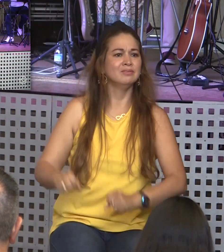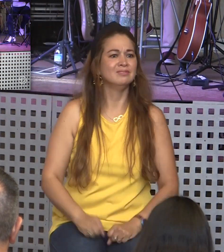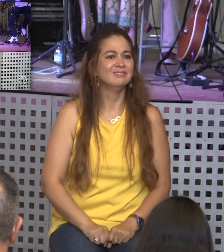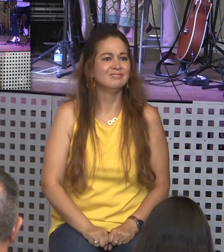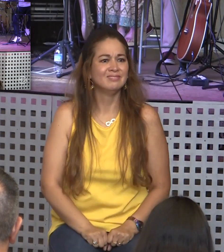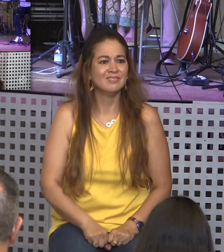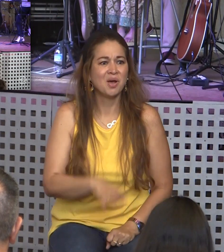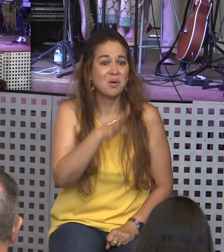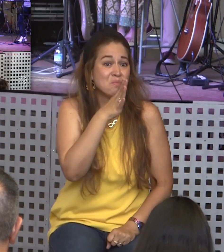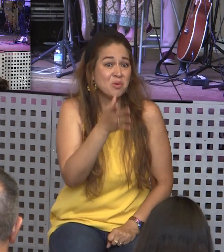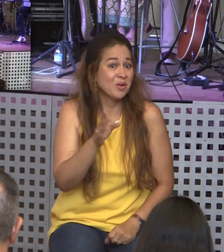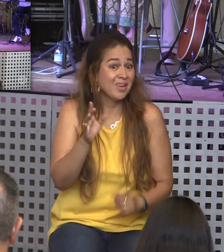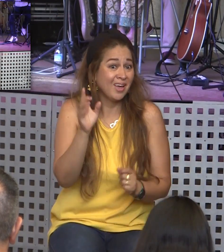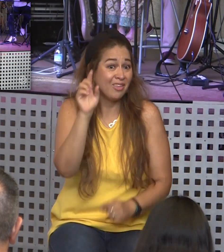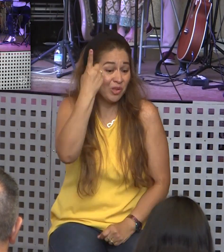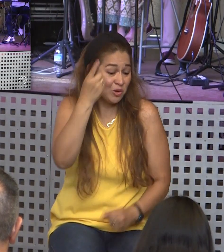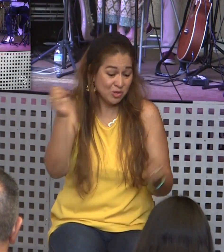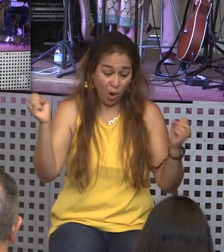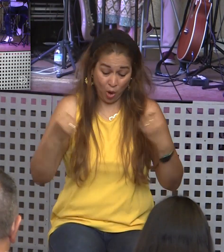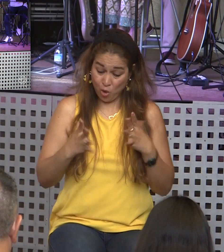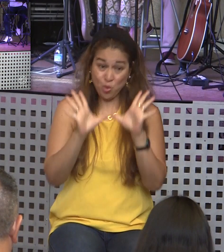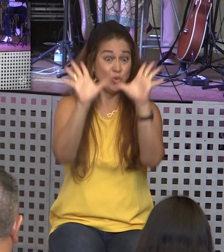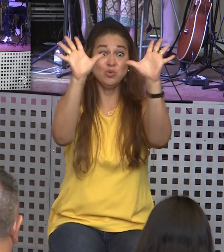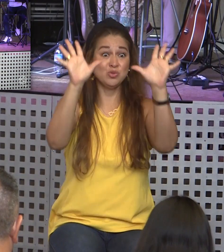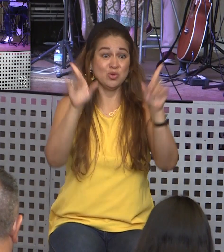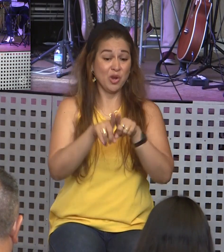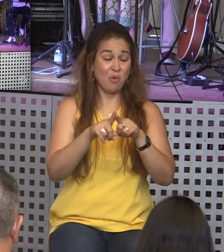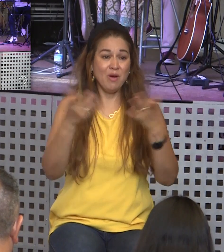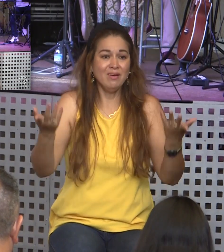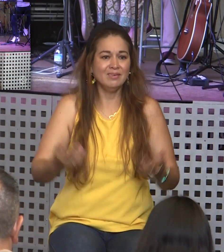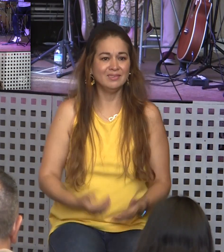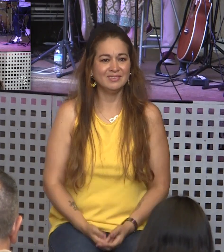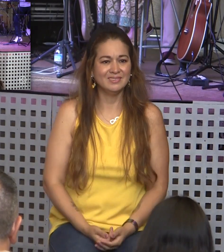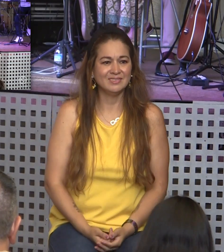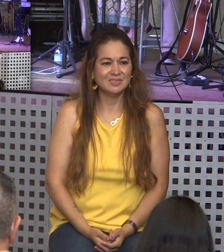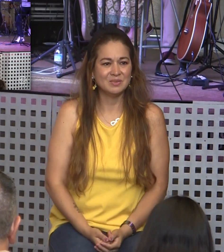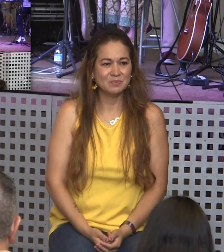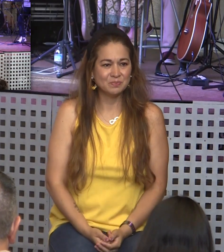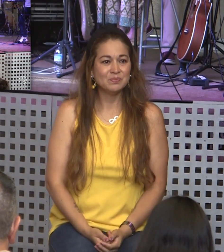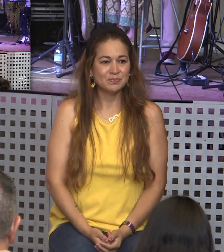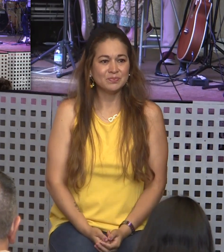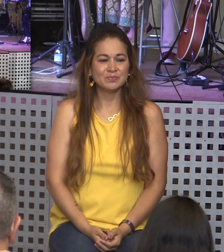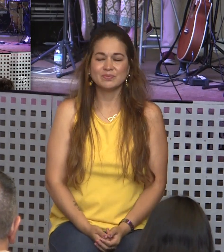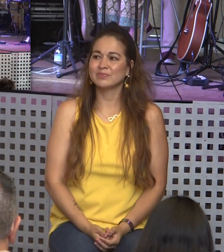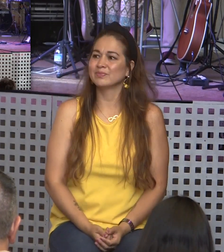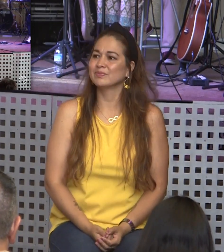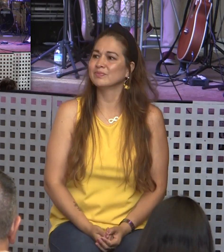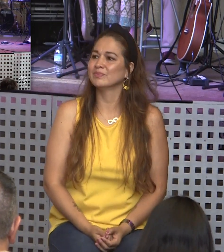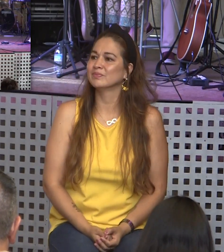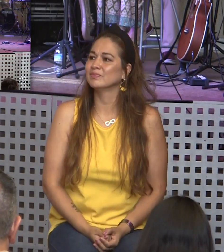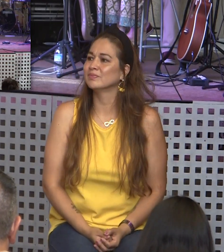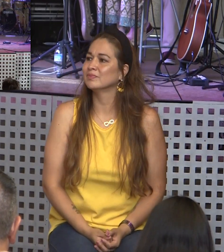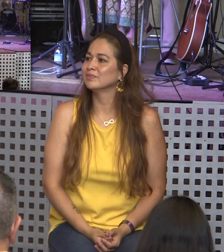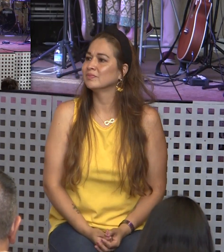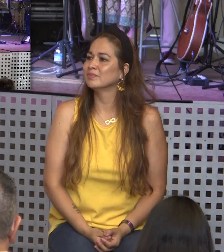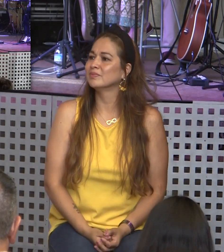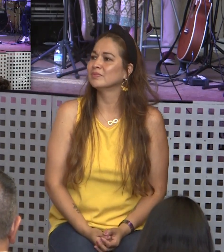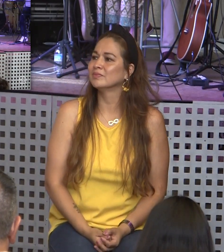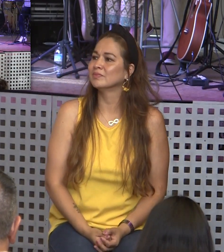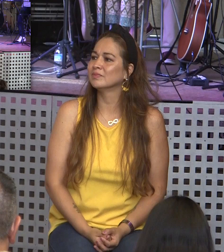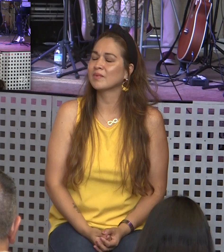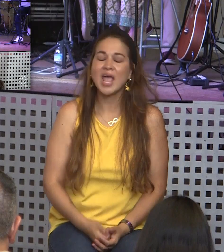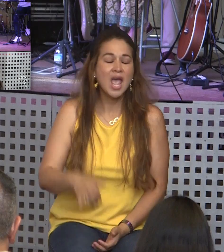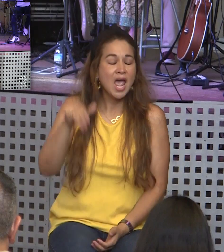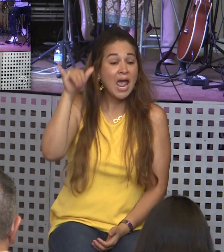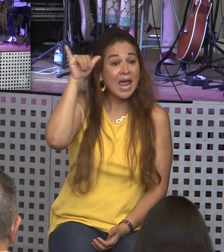No obra, no actúa, no me escucha, no me entiende, no hace. Mentira. Ya en